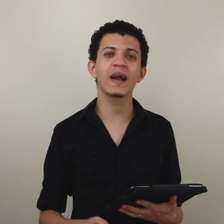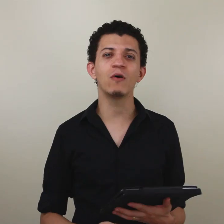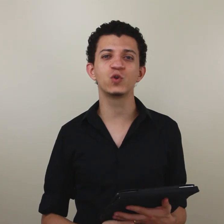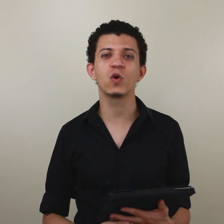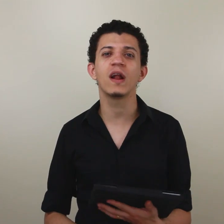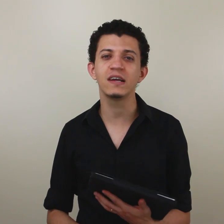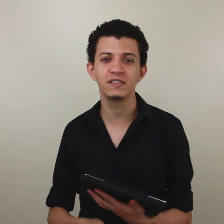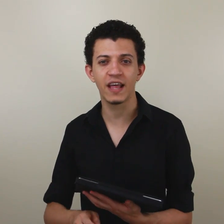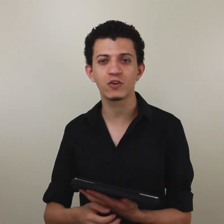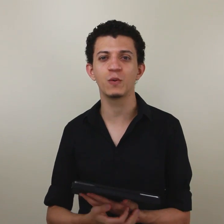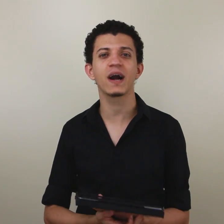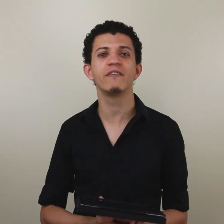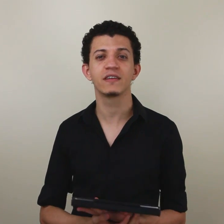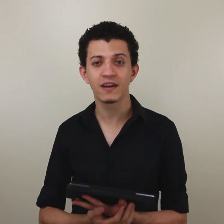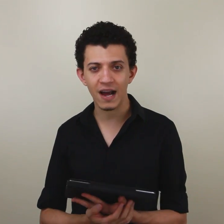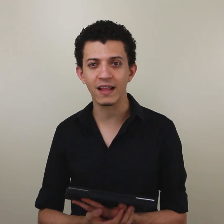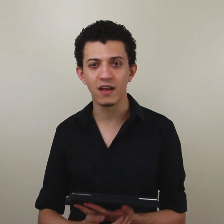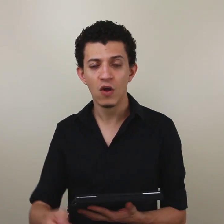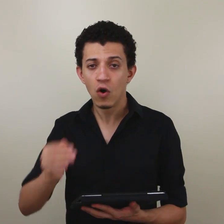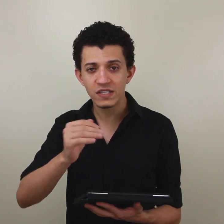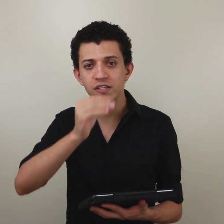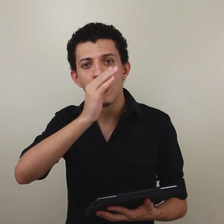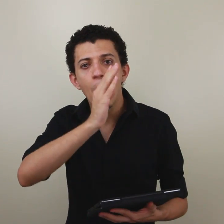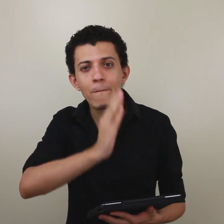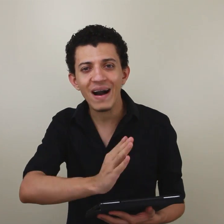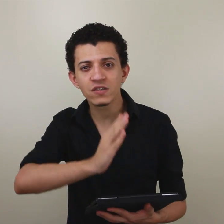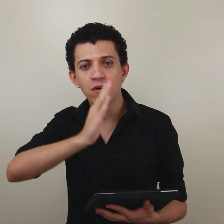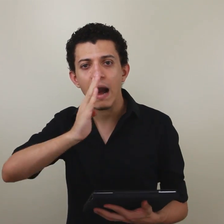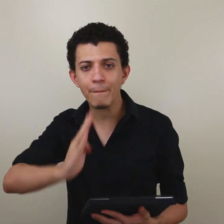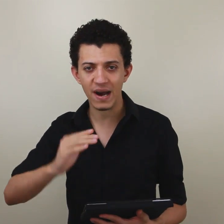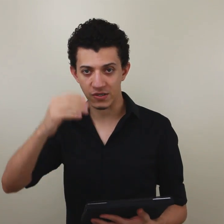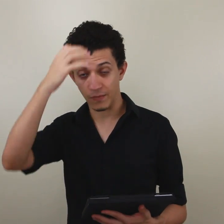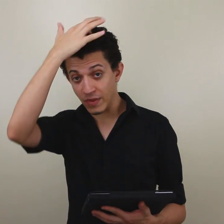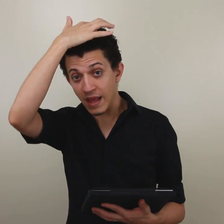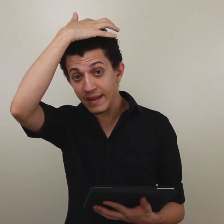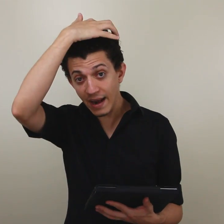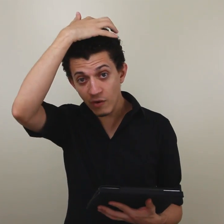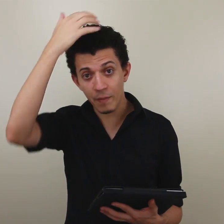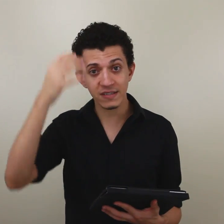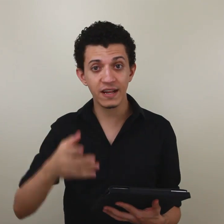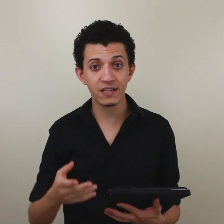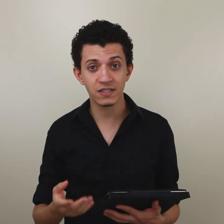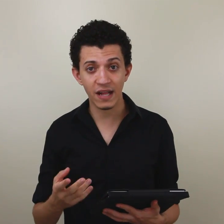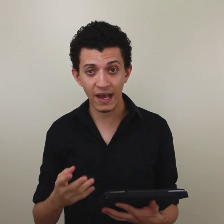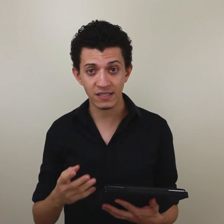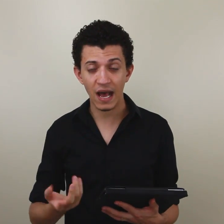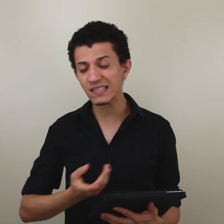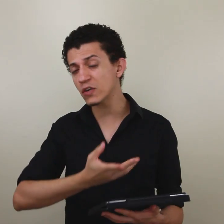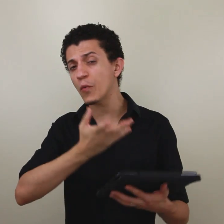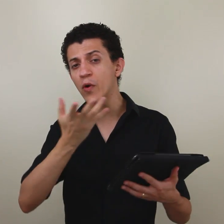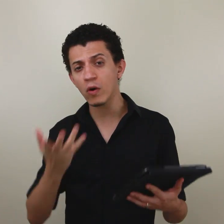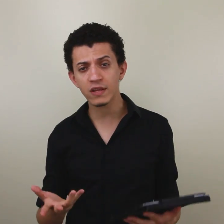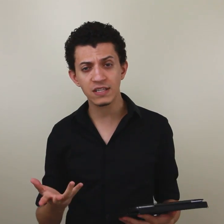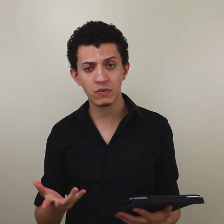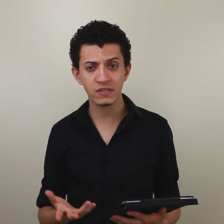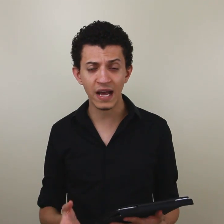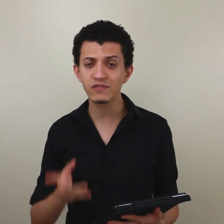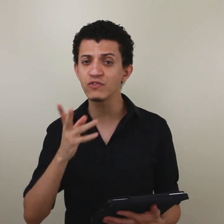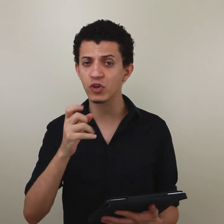pegar um chocolate dentro de uma gaveta trancada. Ou seja, passo a passo. Na língua brasileira de sinais, assim como em outras línguas de sinais, funciona